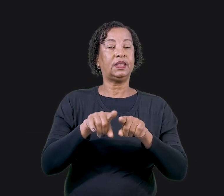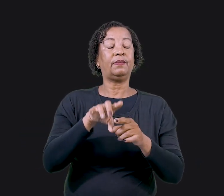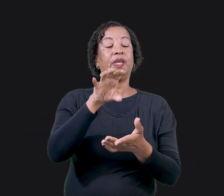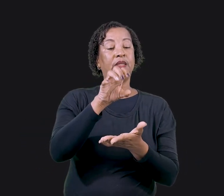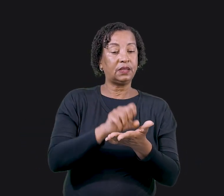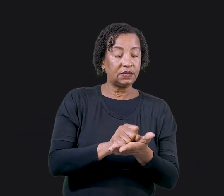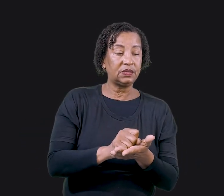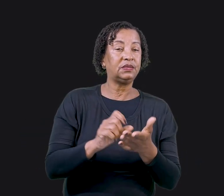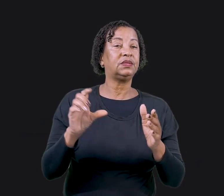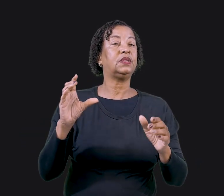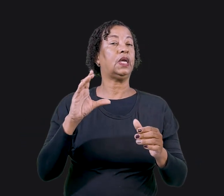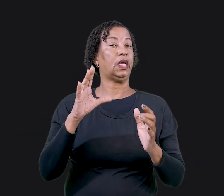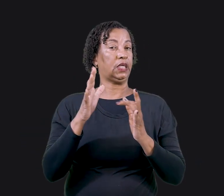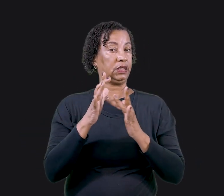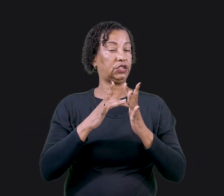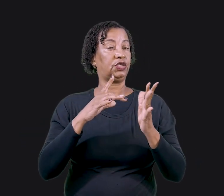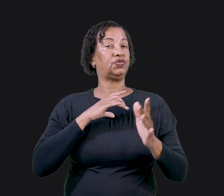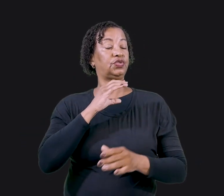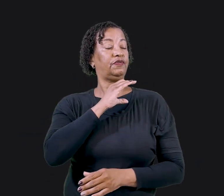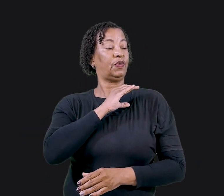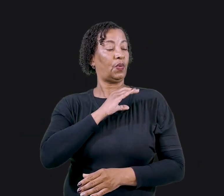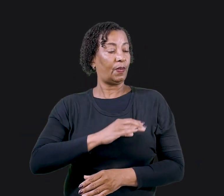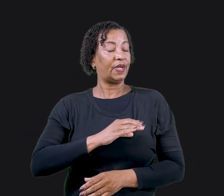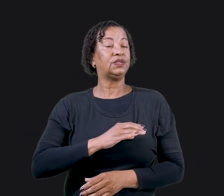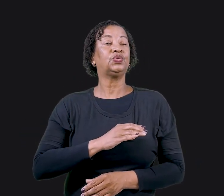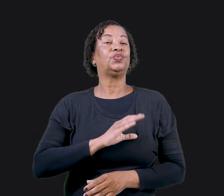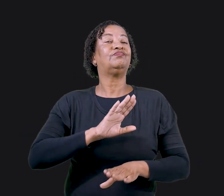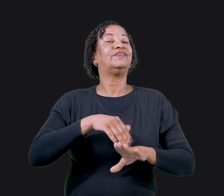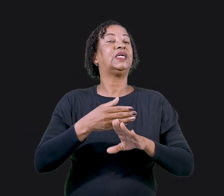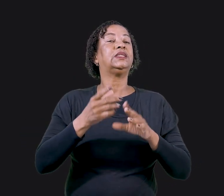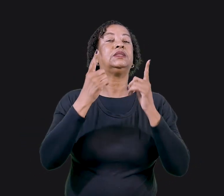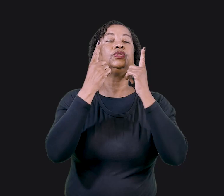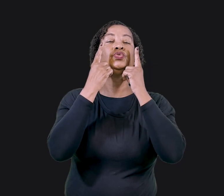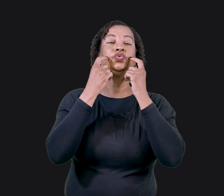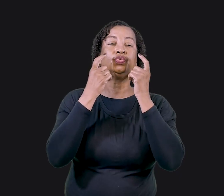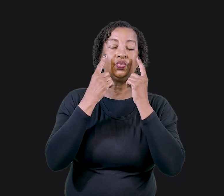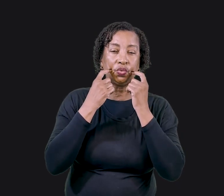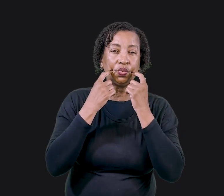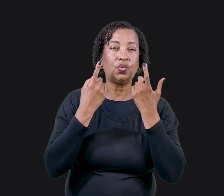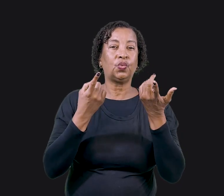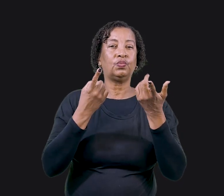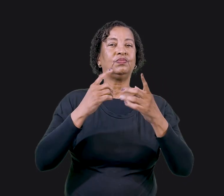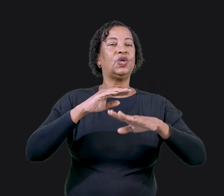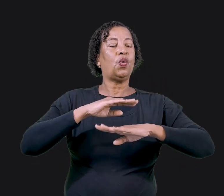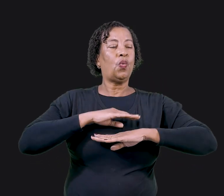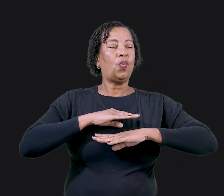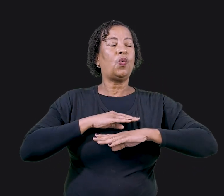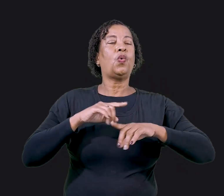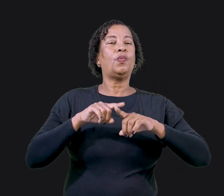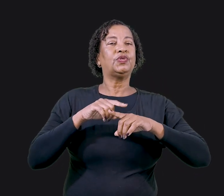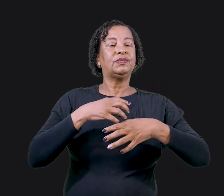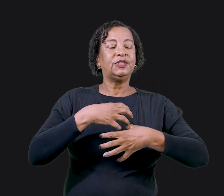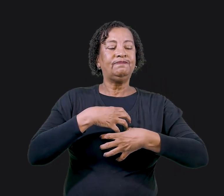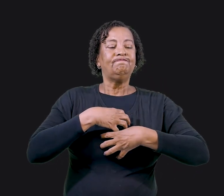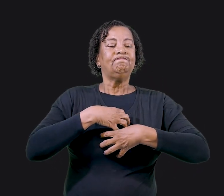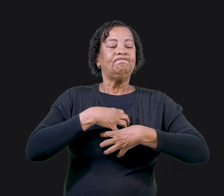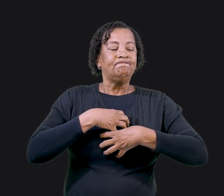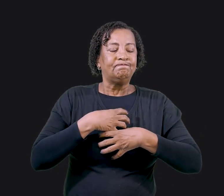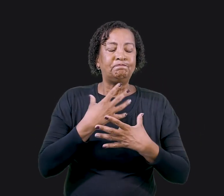tanta compaixão delas que chorou. O grego sugere que todo o seu corpo soluçou quando ele chorou pelas multidões e por